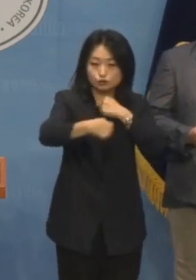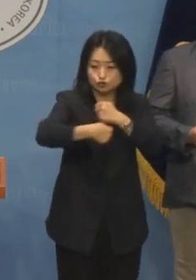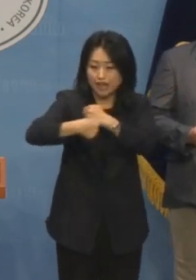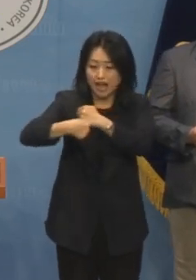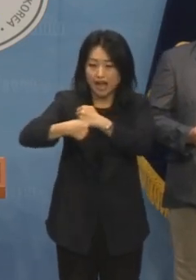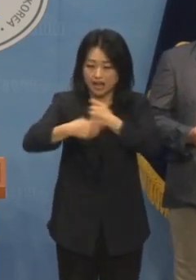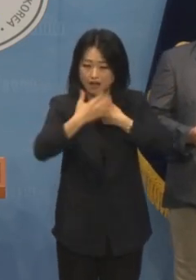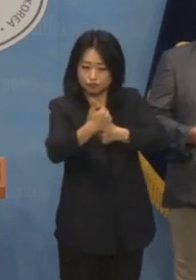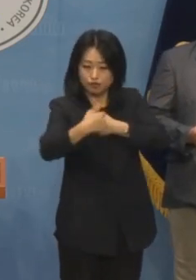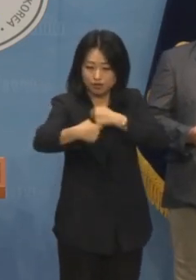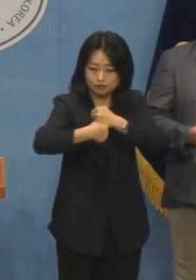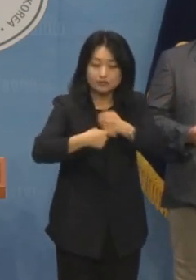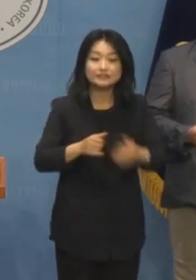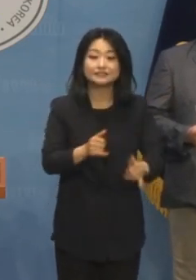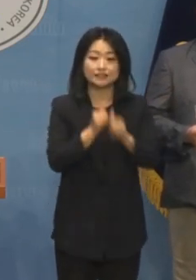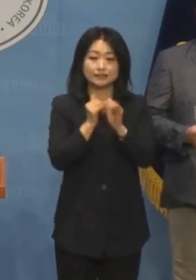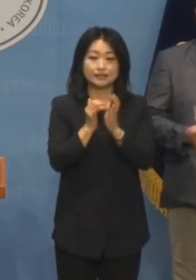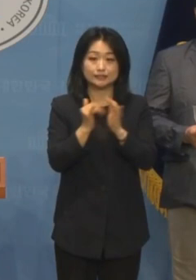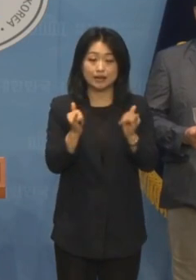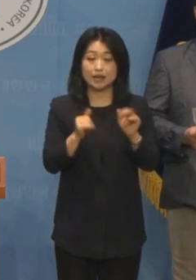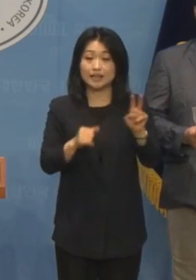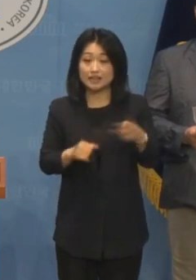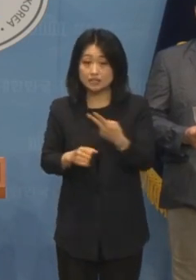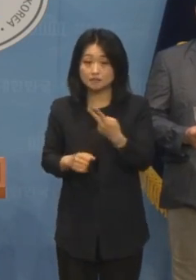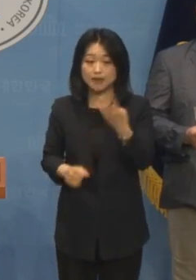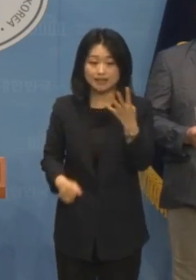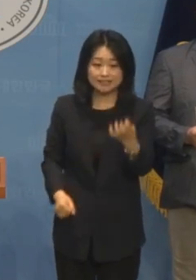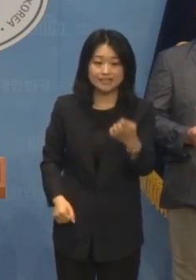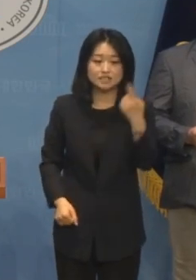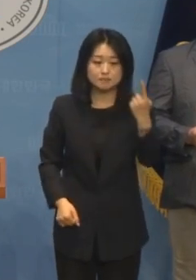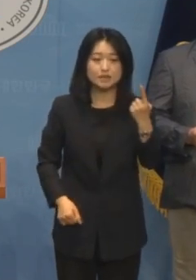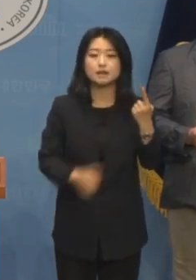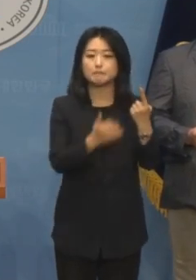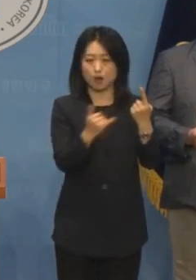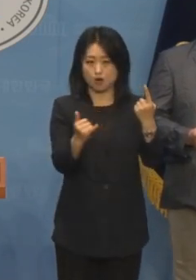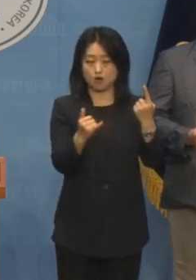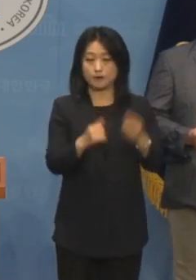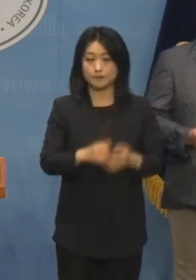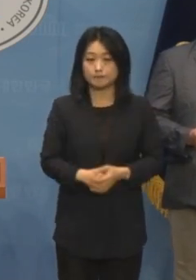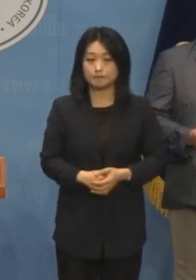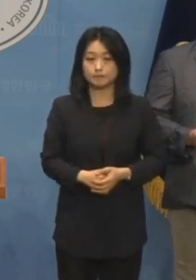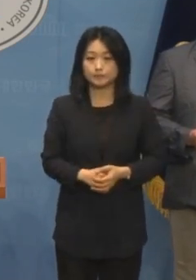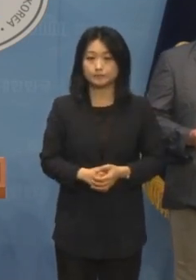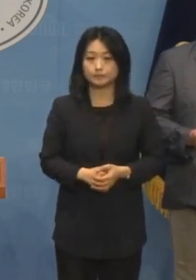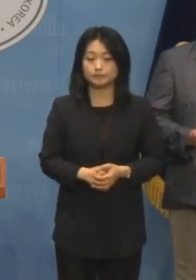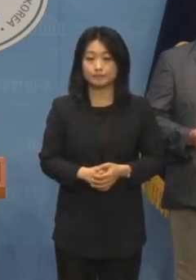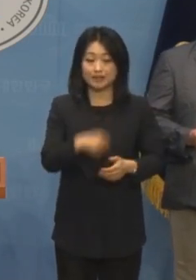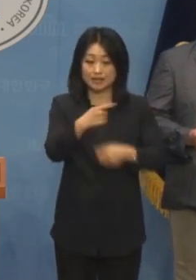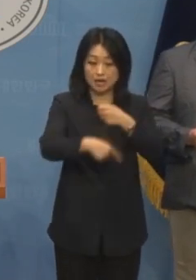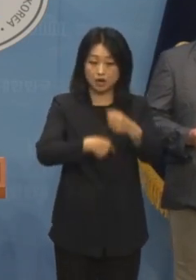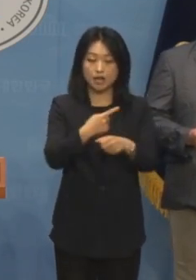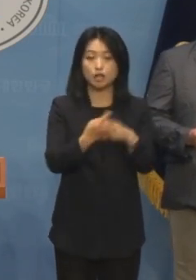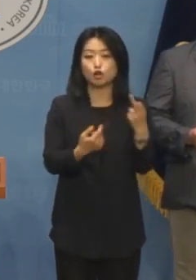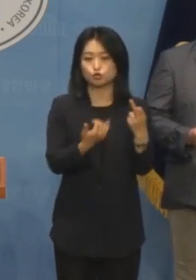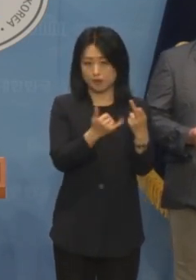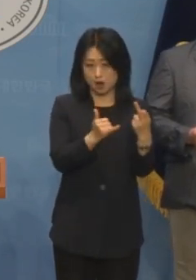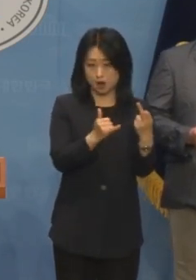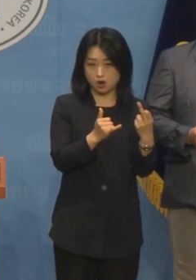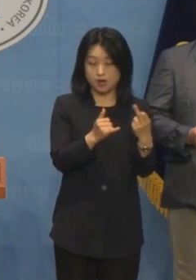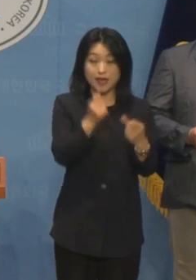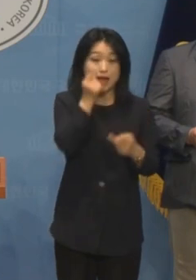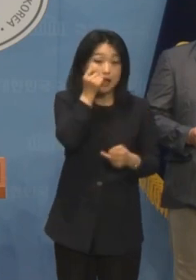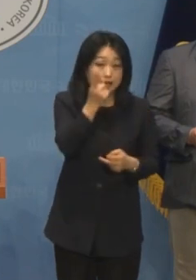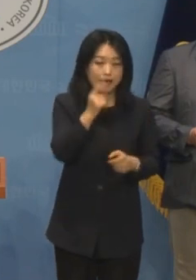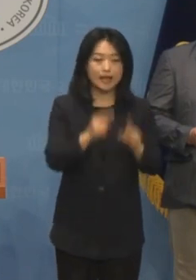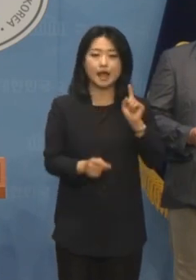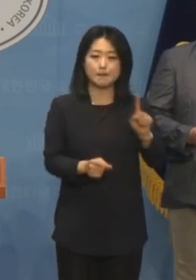과정에서 스스로 목숨을 끊은 분들은 241명으로 조사되었습니다. 한 해에 12명, 한